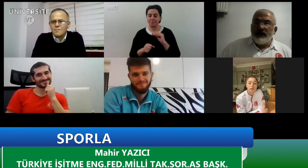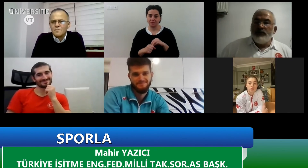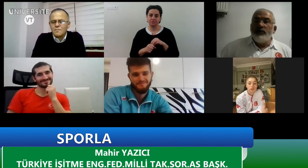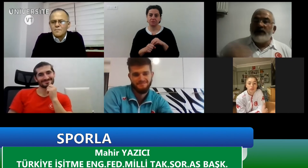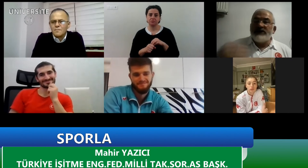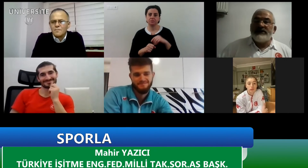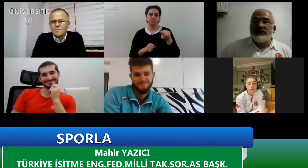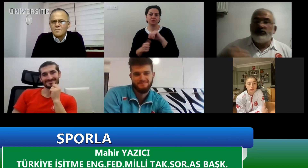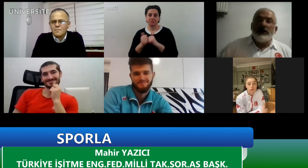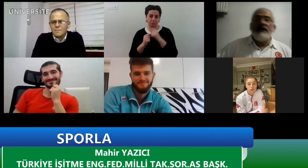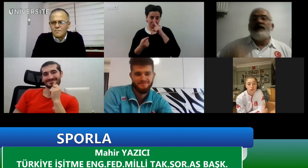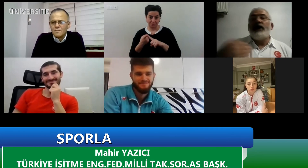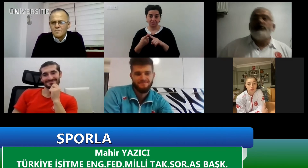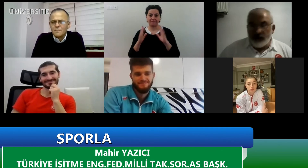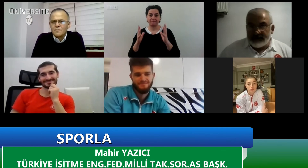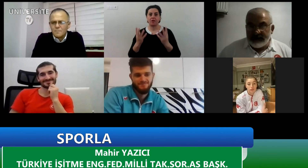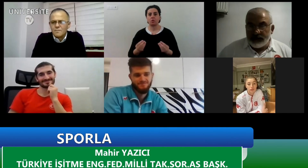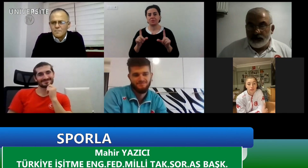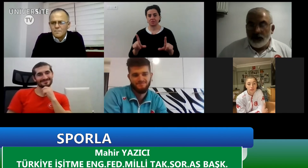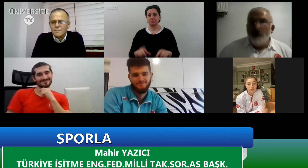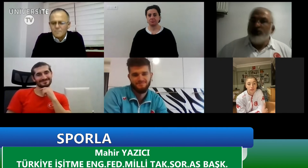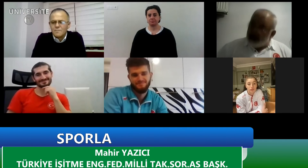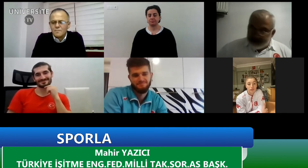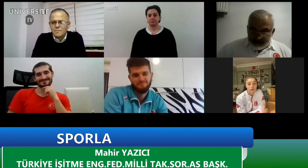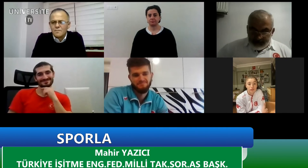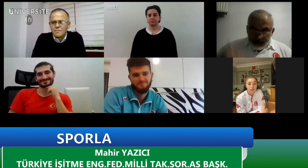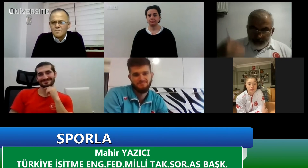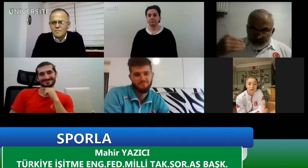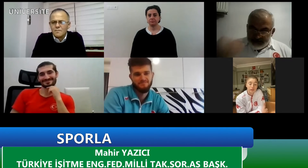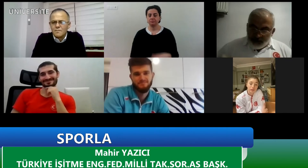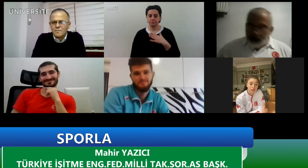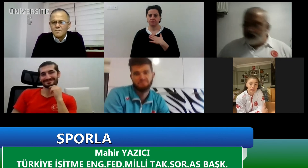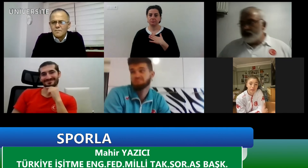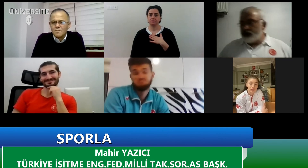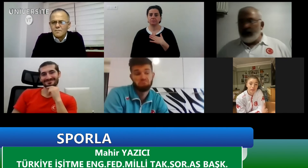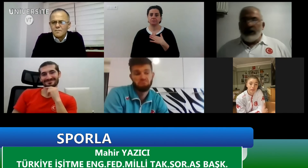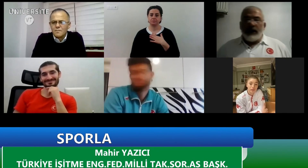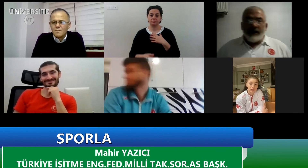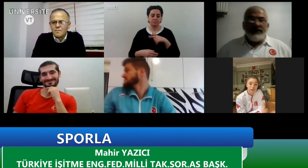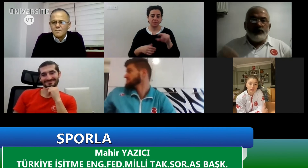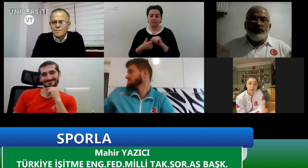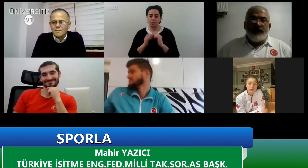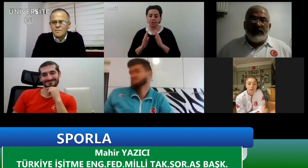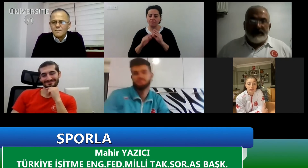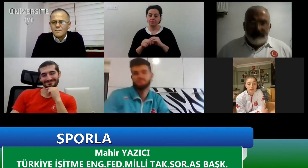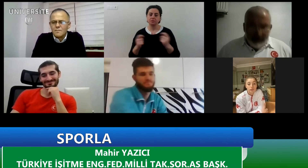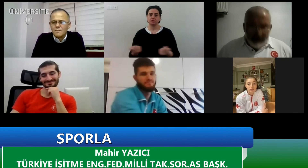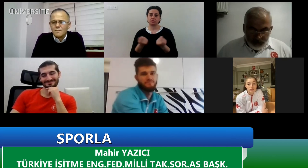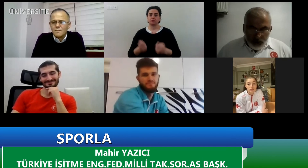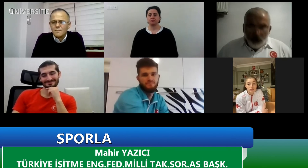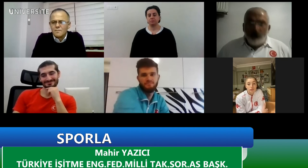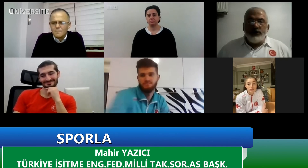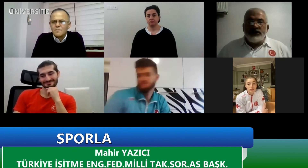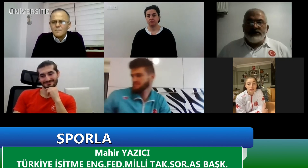için bu branşların sürekli faal tutulması gerekir. Dolayısıyla biz de faal tutma adına bu tür faaliyetler